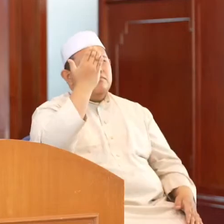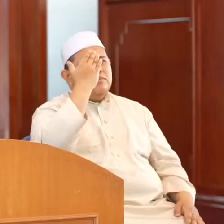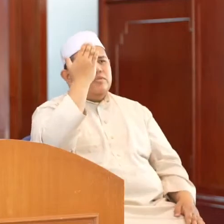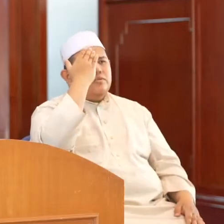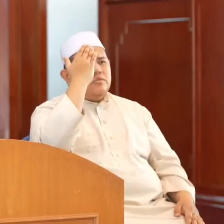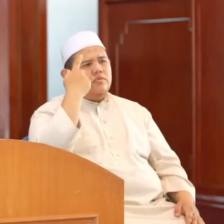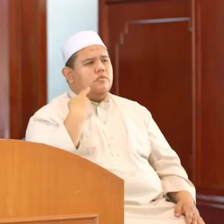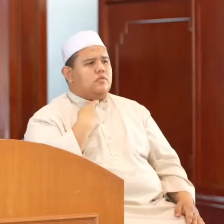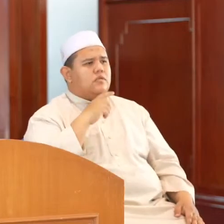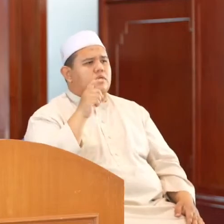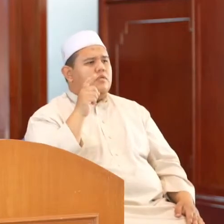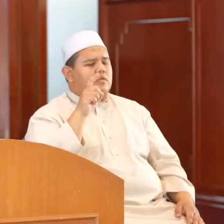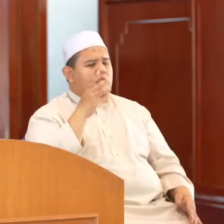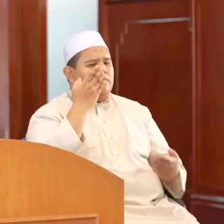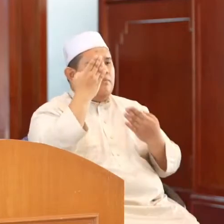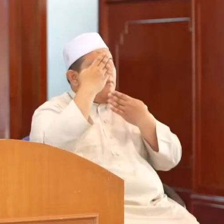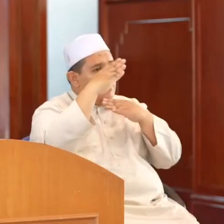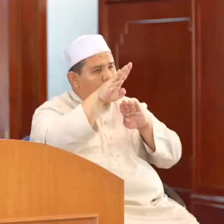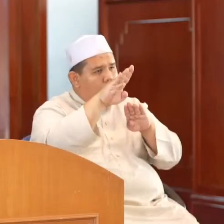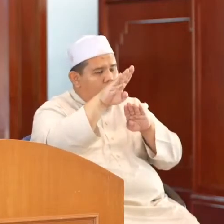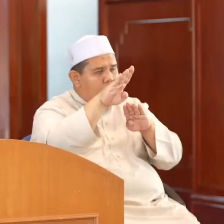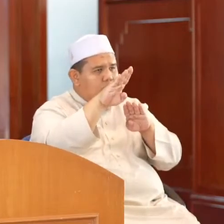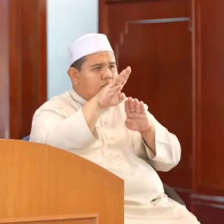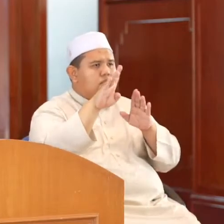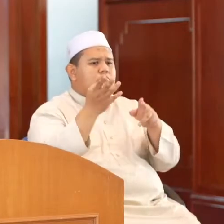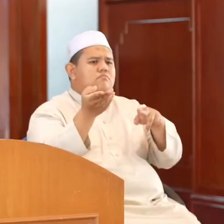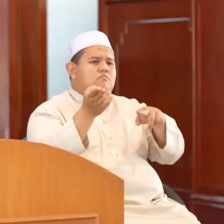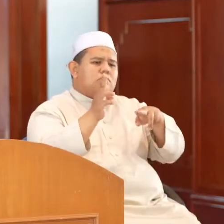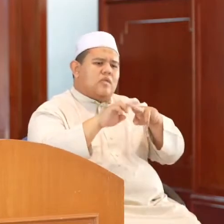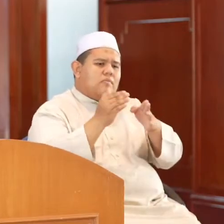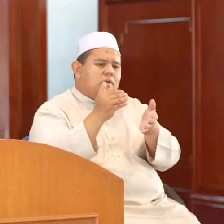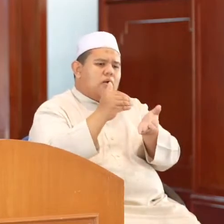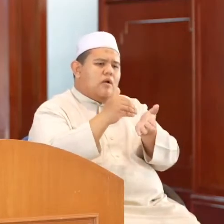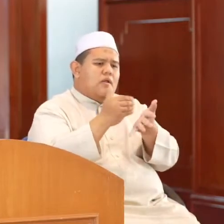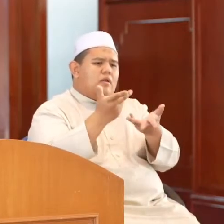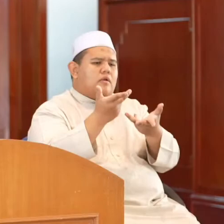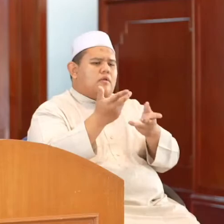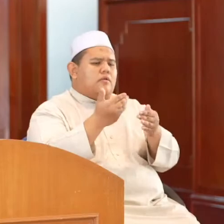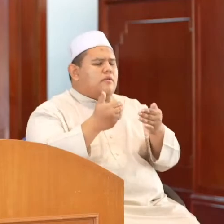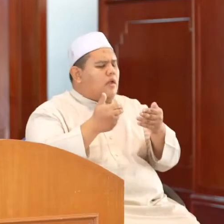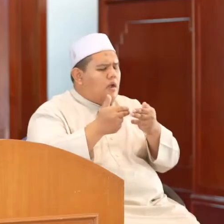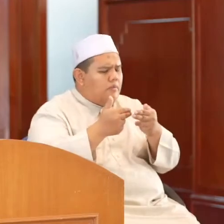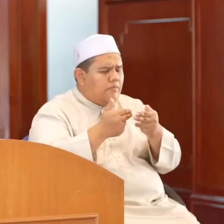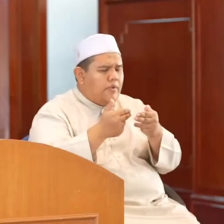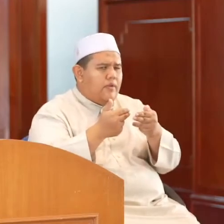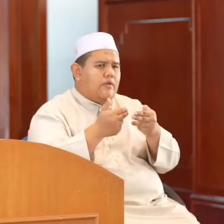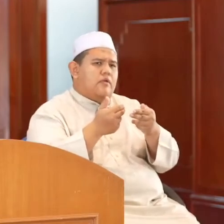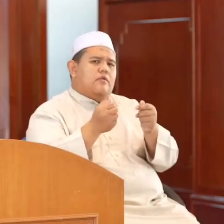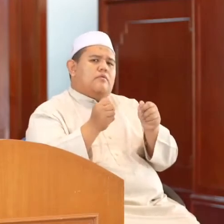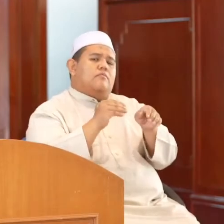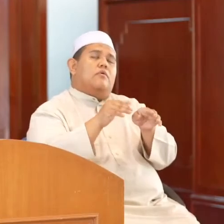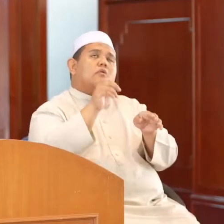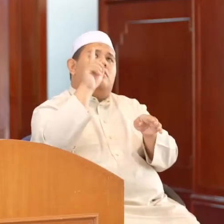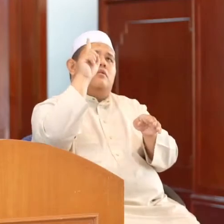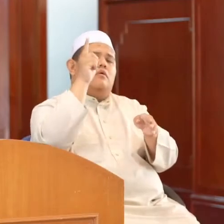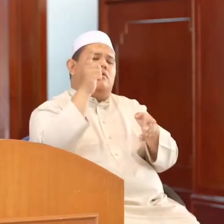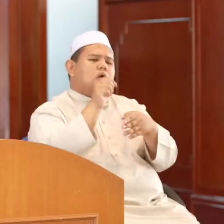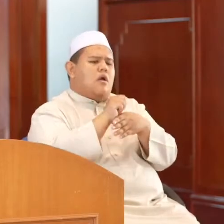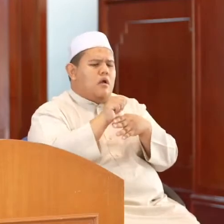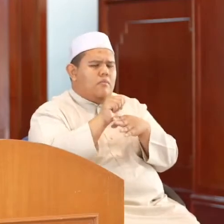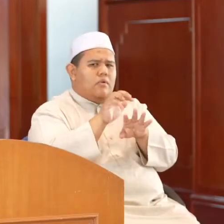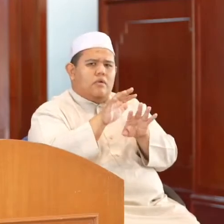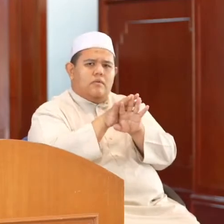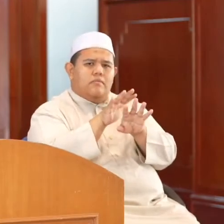dan sepatutnya kita balas. Kita menambahkan lagi kedekatan kita kepada Allah Subhanahu Wa